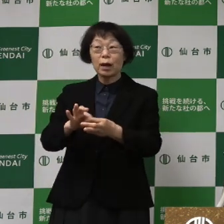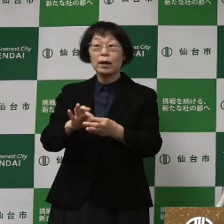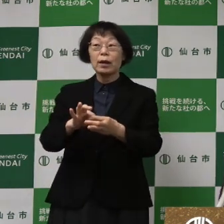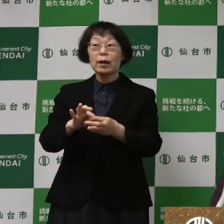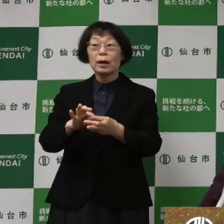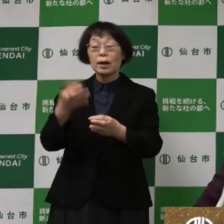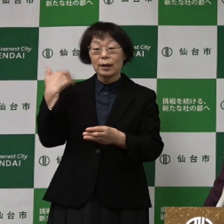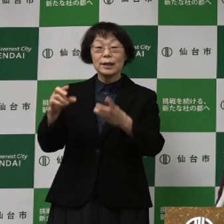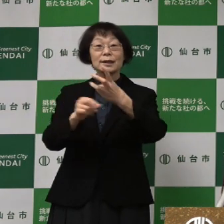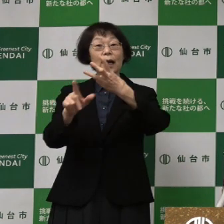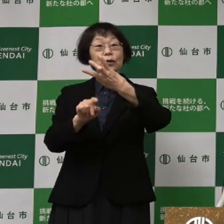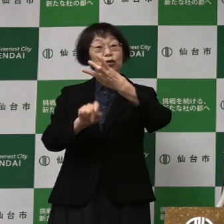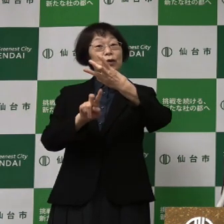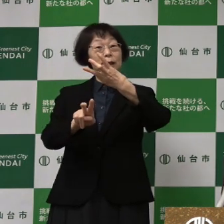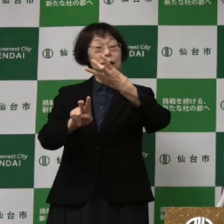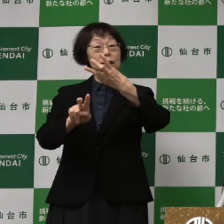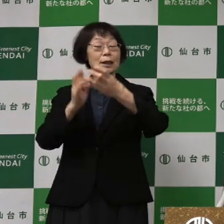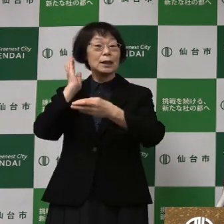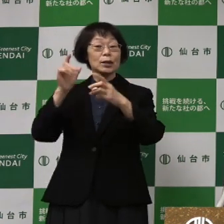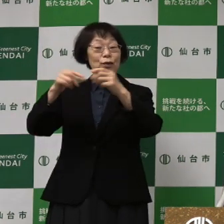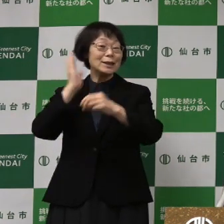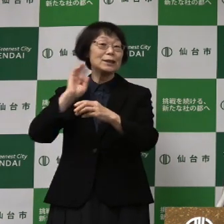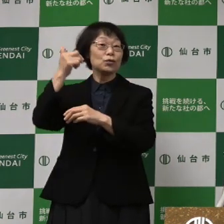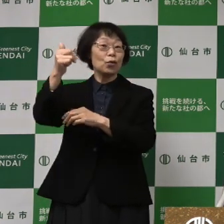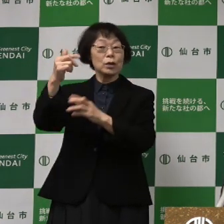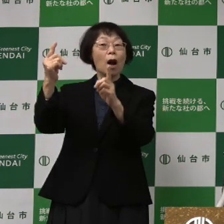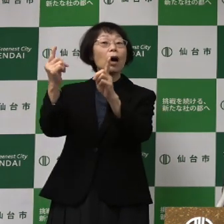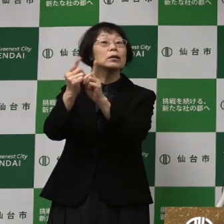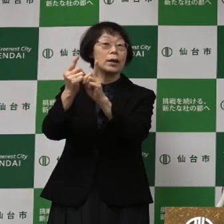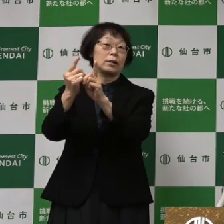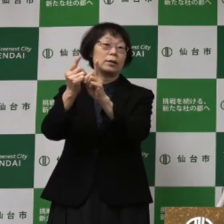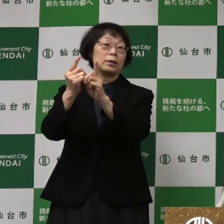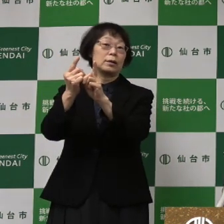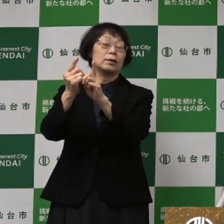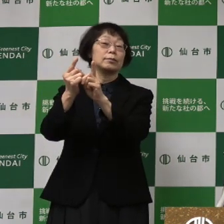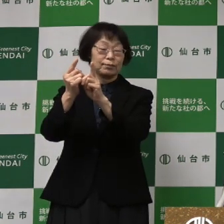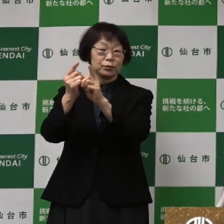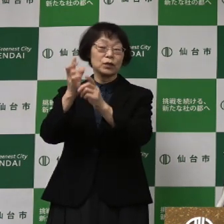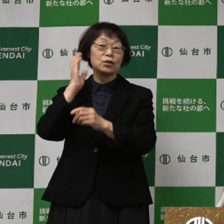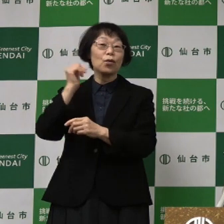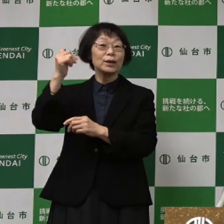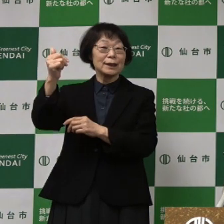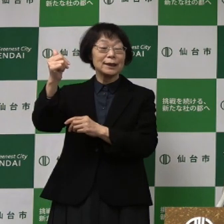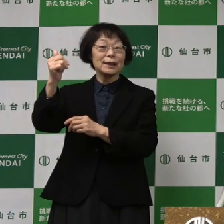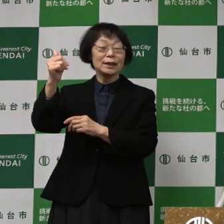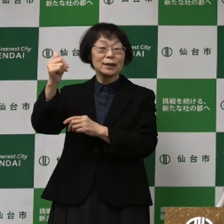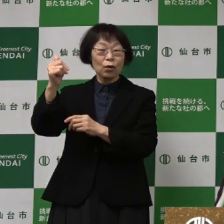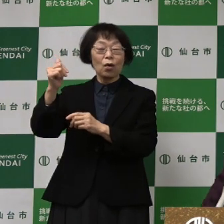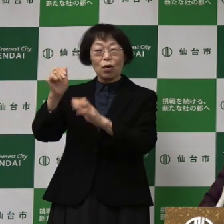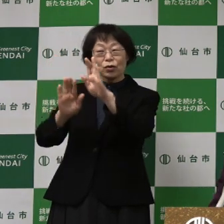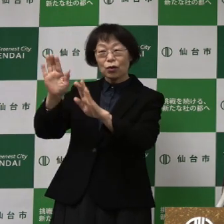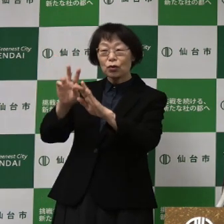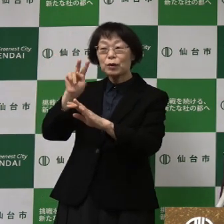に岸田総理にお会いになっているようですけれども、総理の行動から見ると、